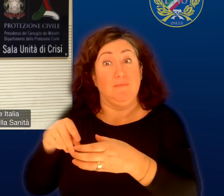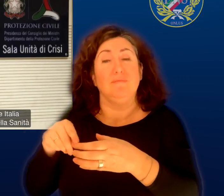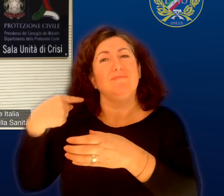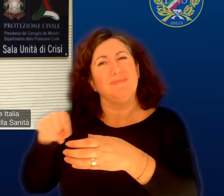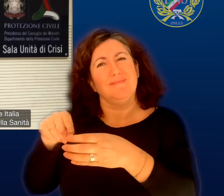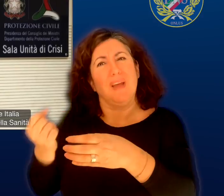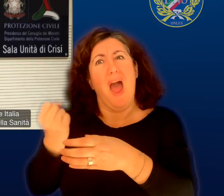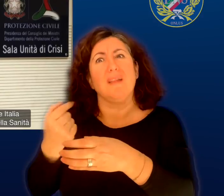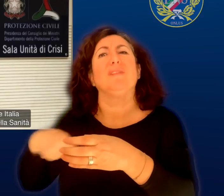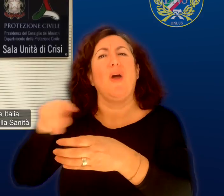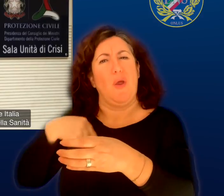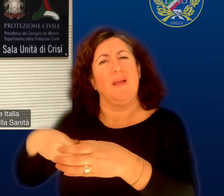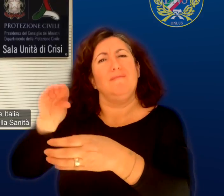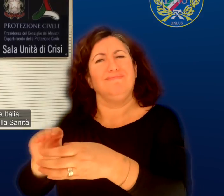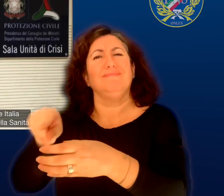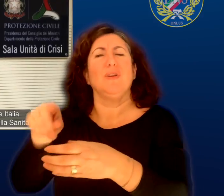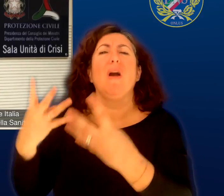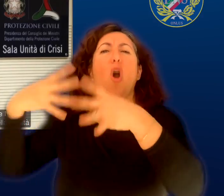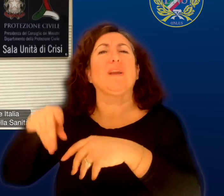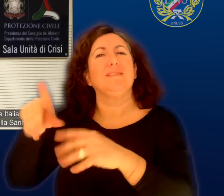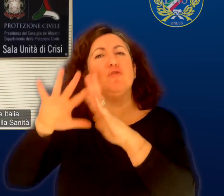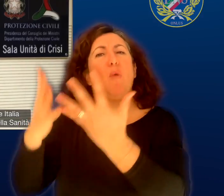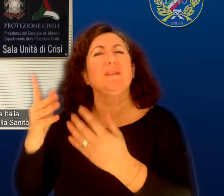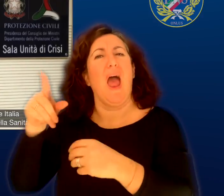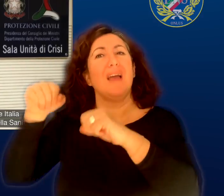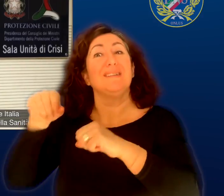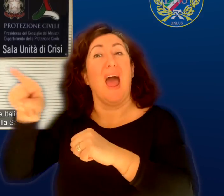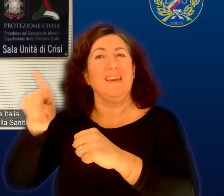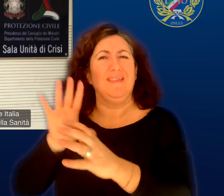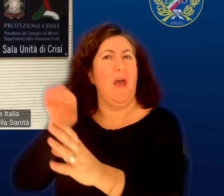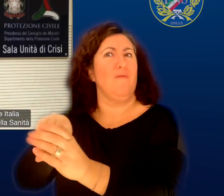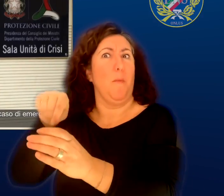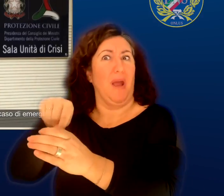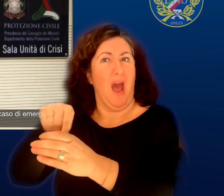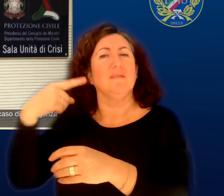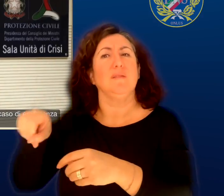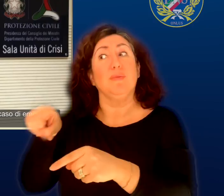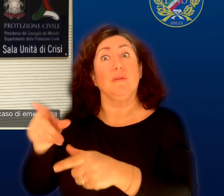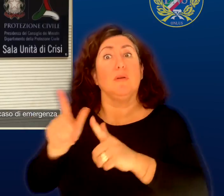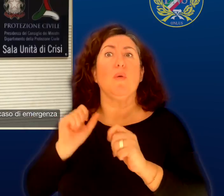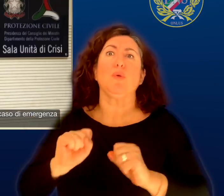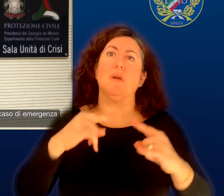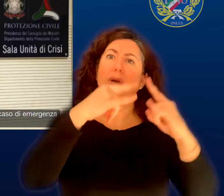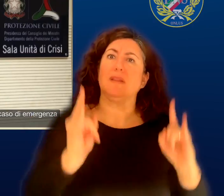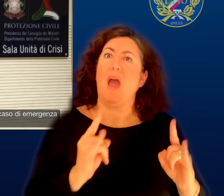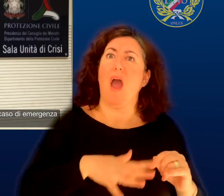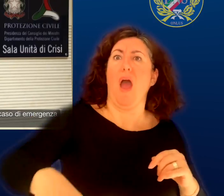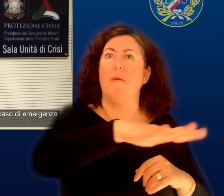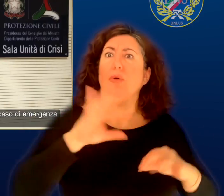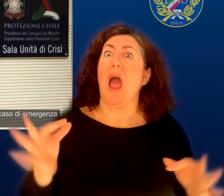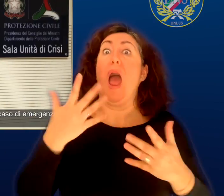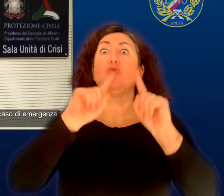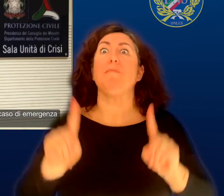cui abbiamo contribuito anche noi come Italia all'interno dell'Organizzazione Mondiale della Sanità per costituire proprio delle strutture